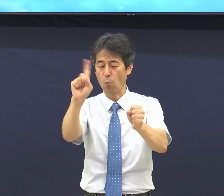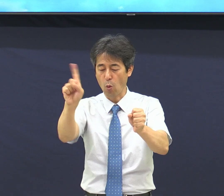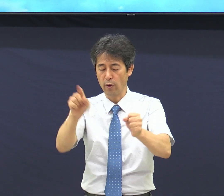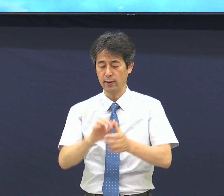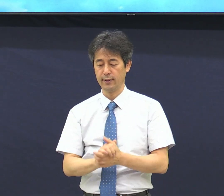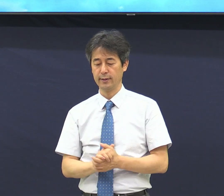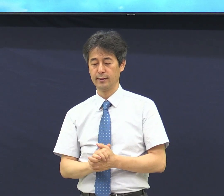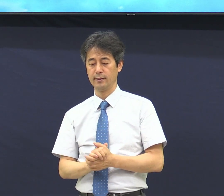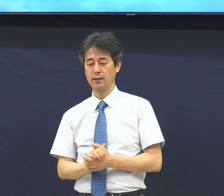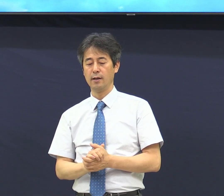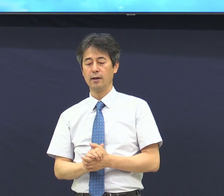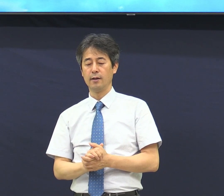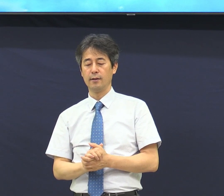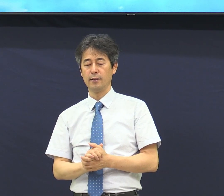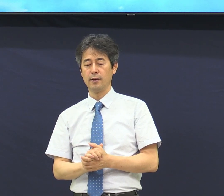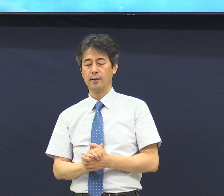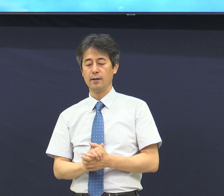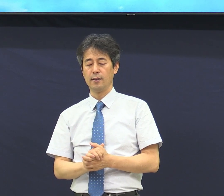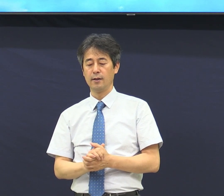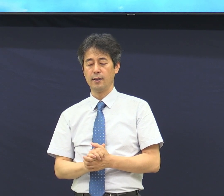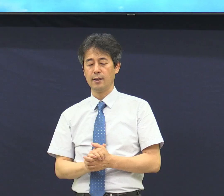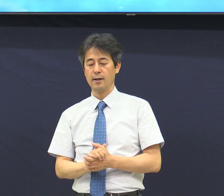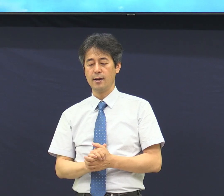하나님의 새로운 창조에